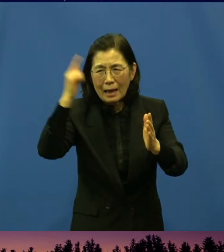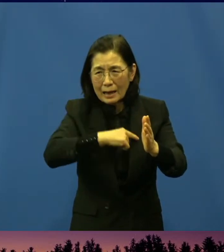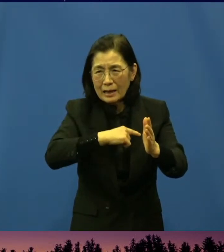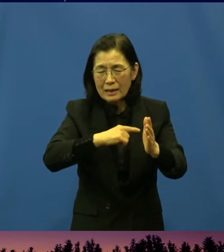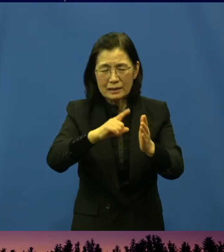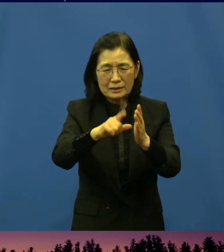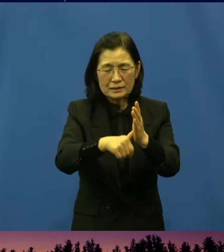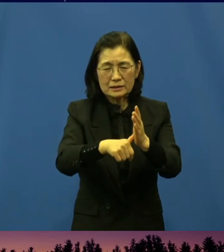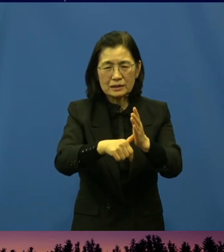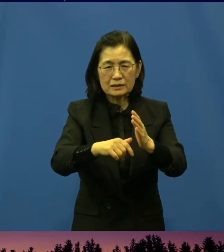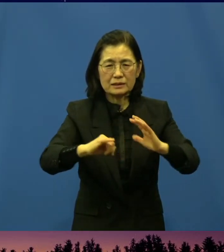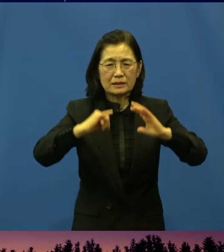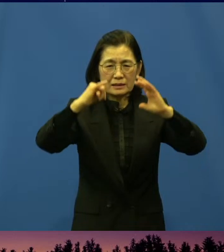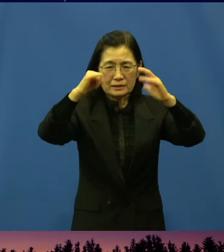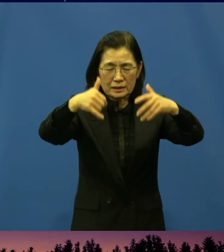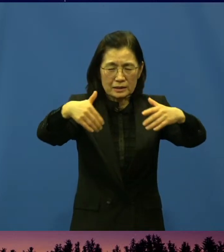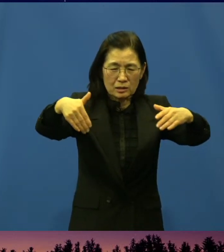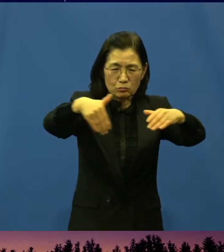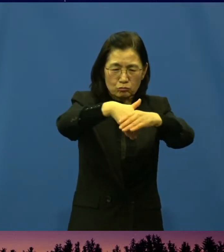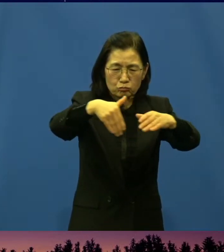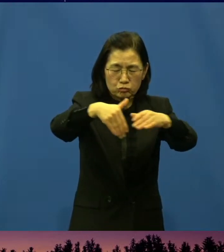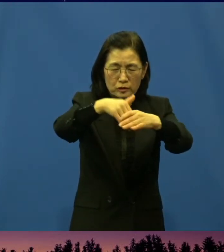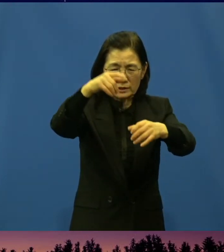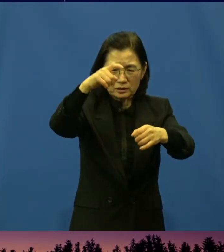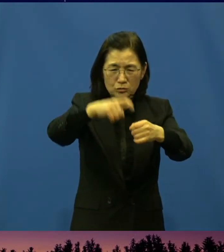세상 전체가 너무 악하다는 거죠.